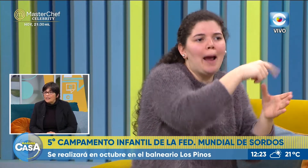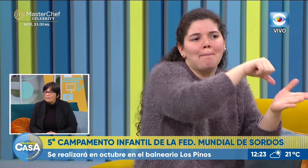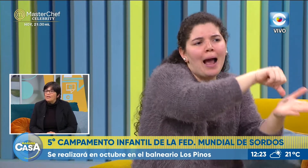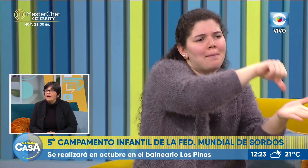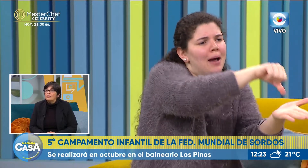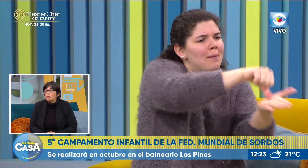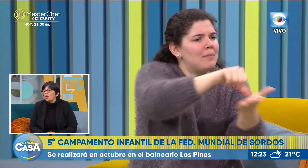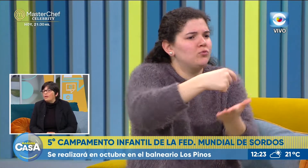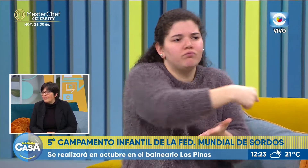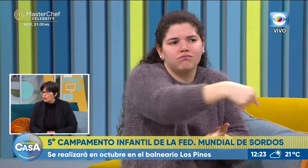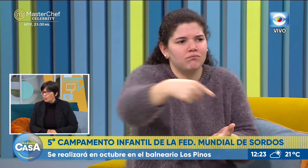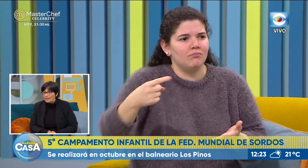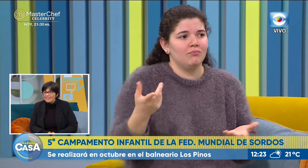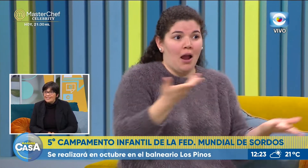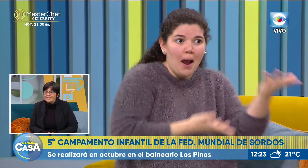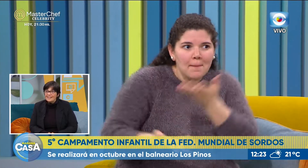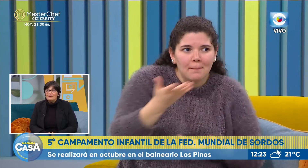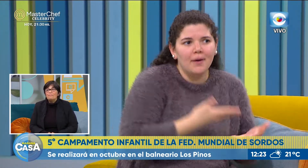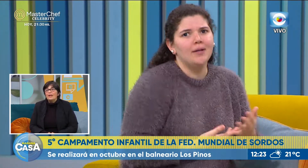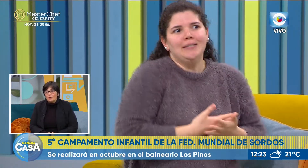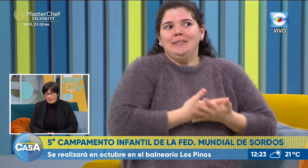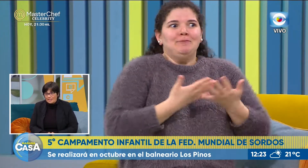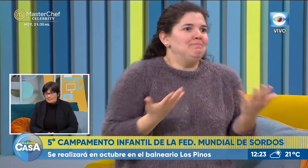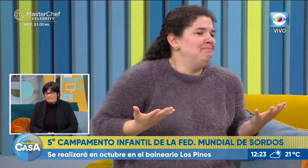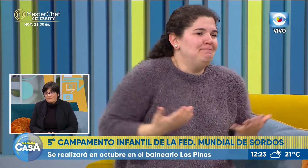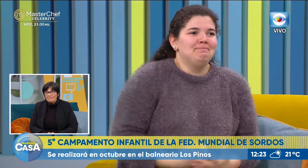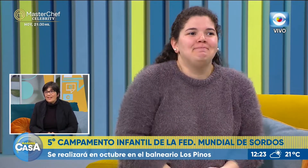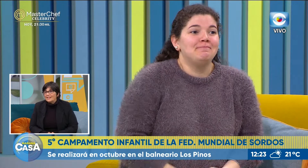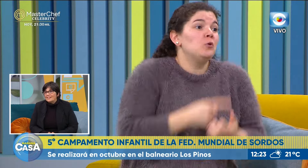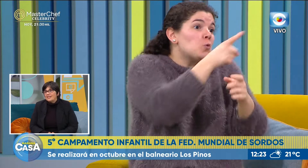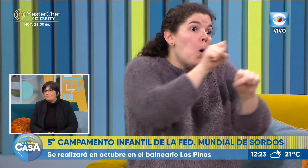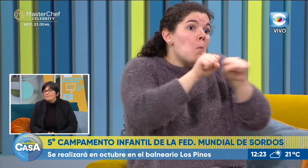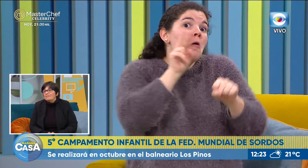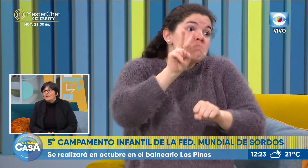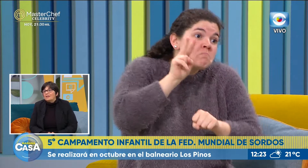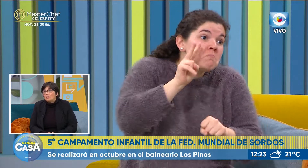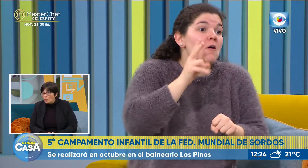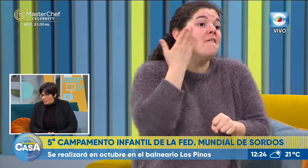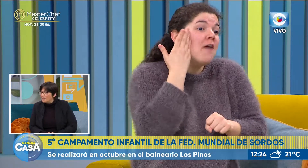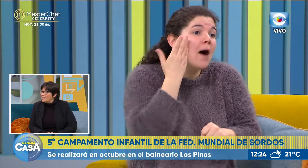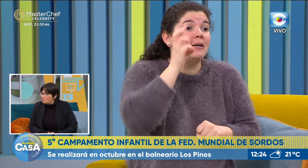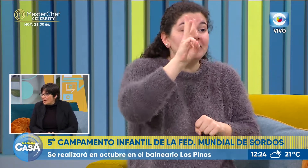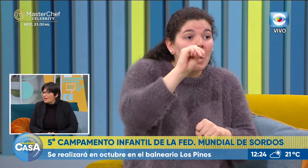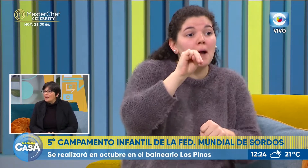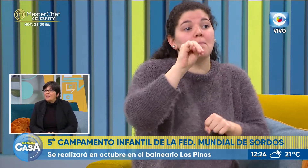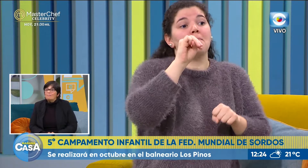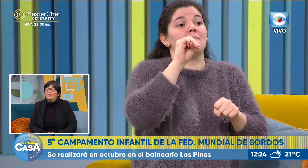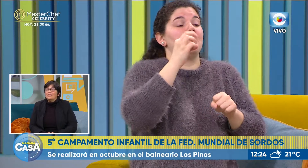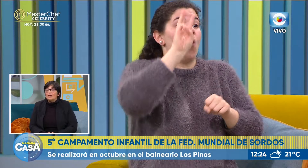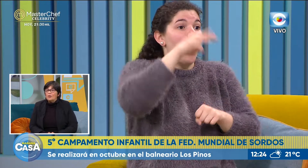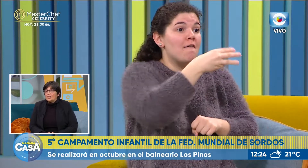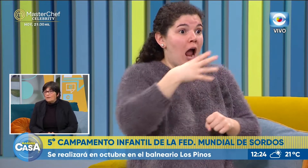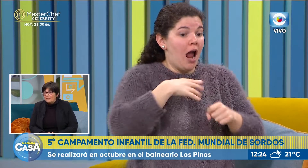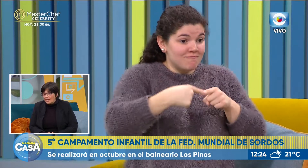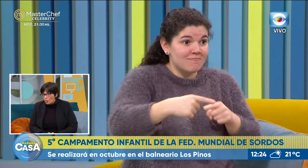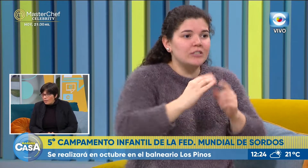cosas típicas de sus comidas, sus países para compartir. Así que pueden venir y ver, van